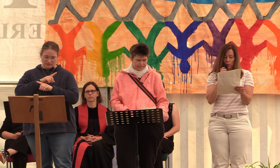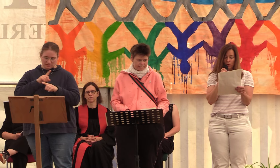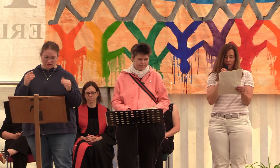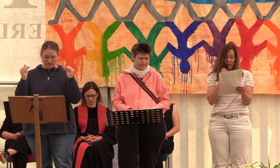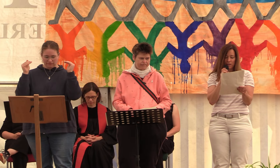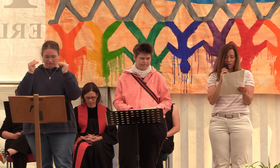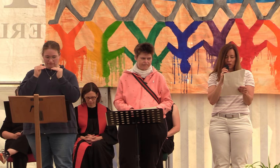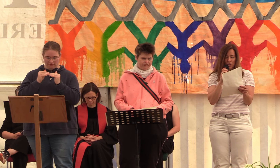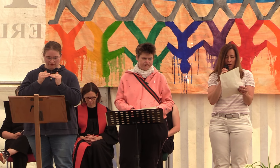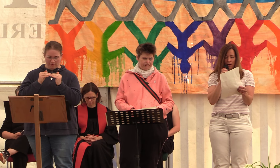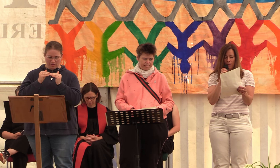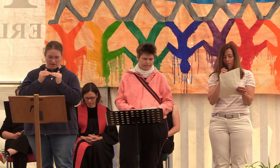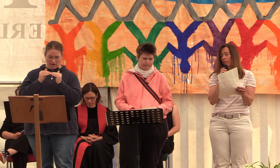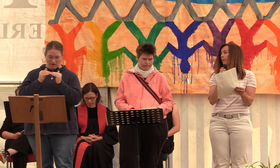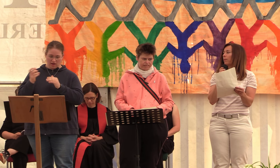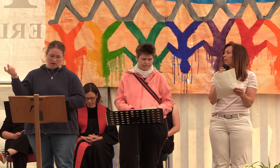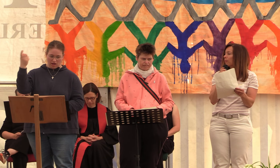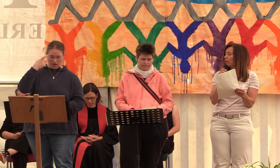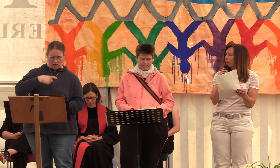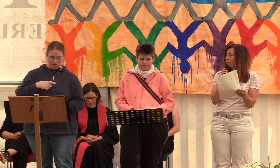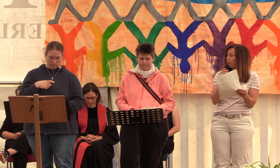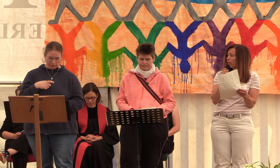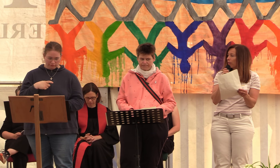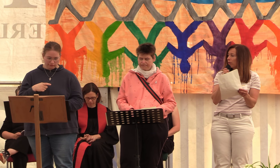selber Unrecht geschah.